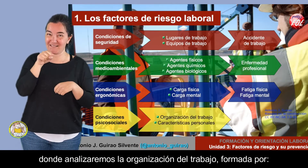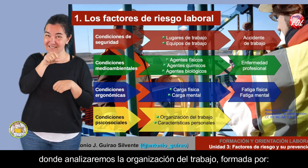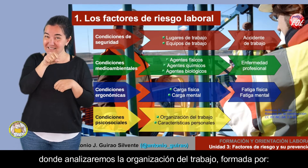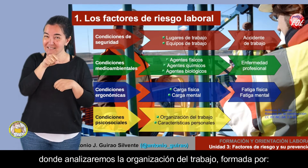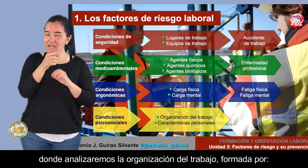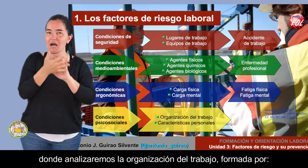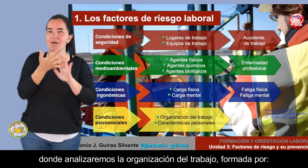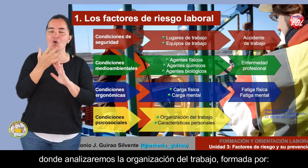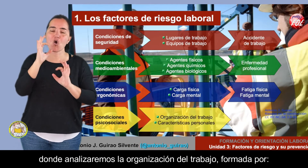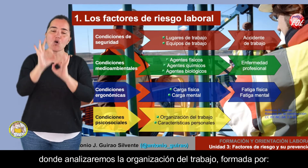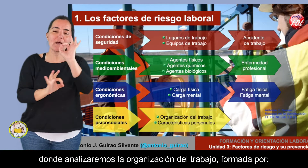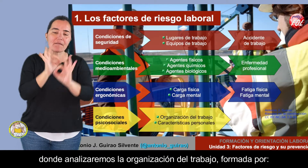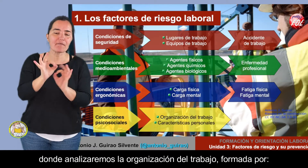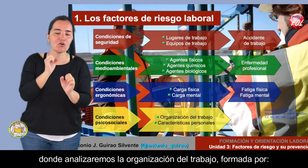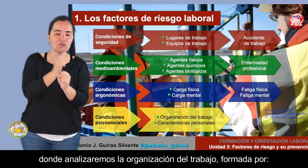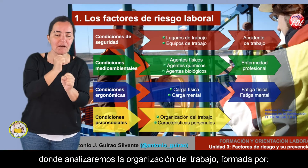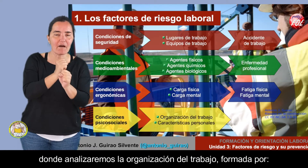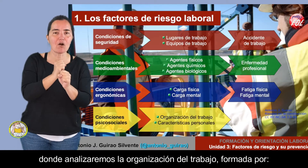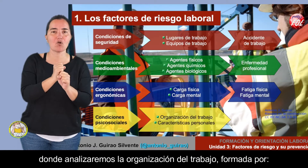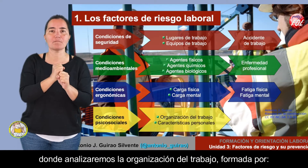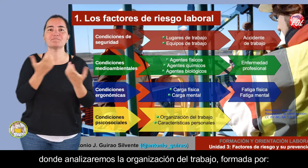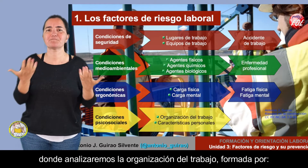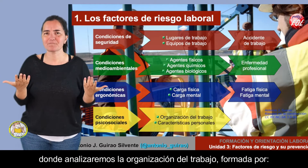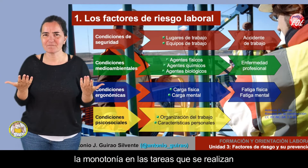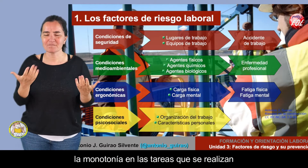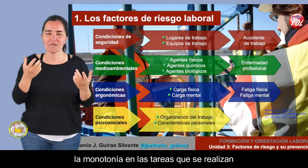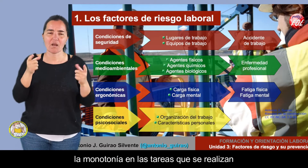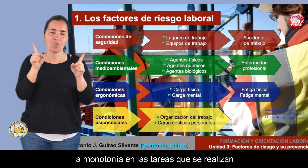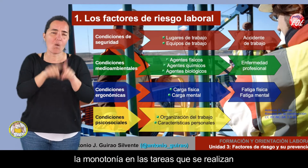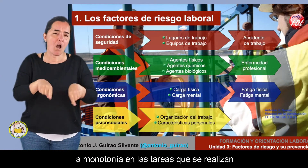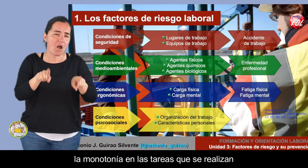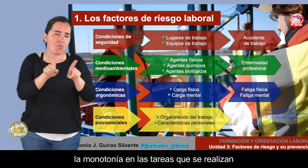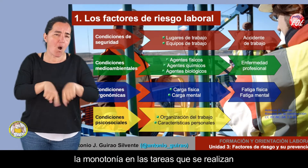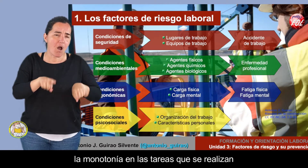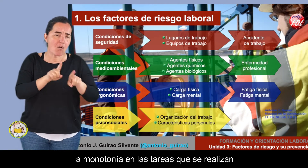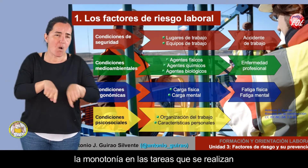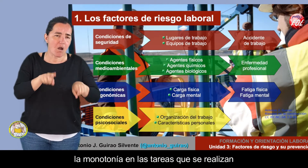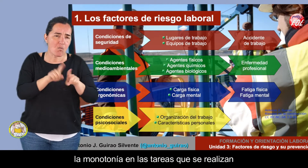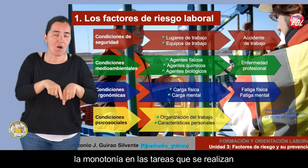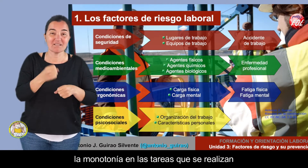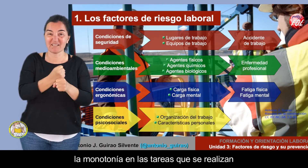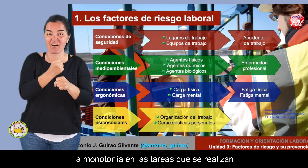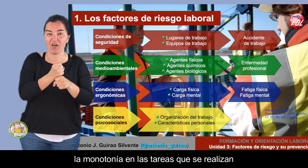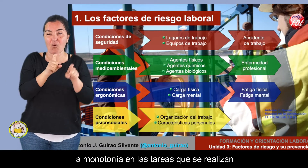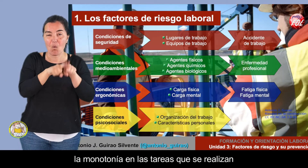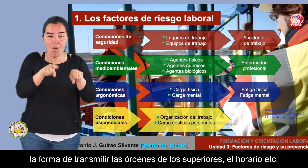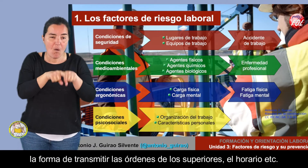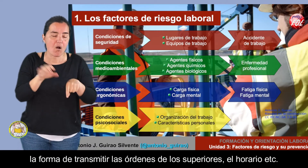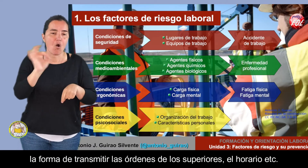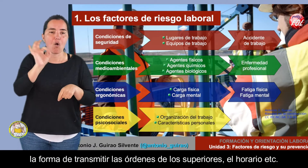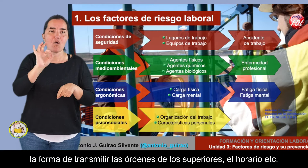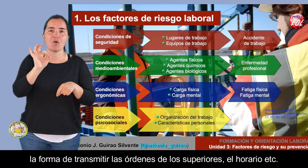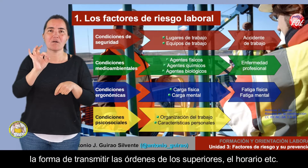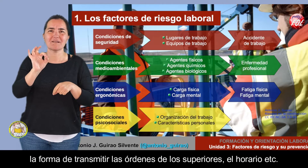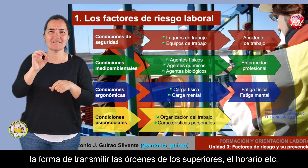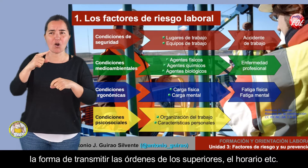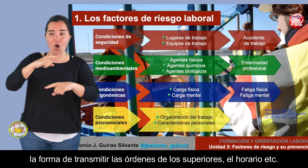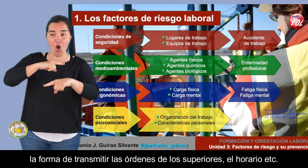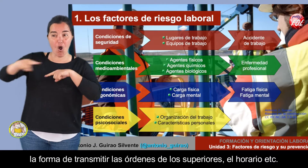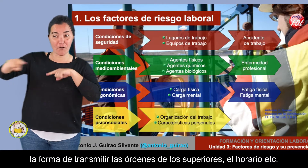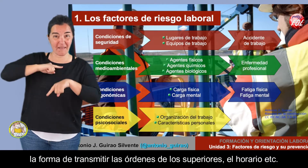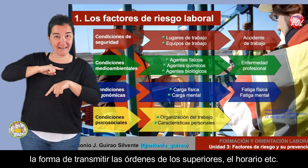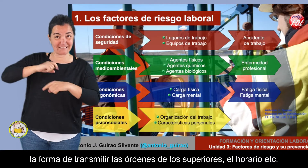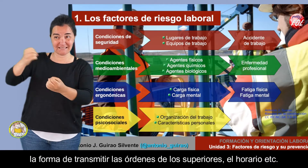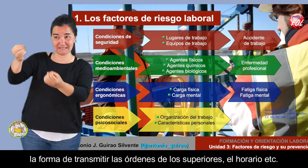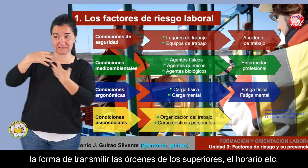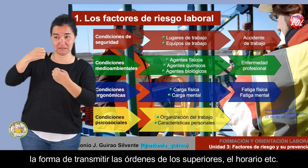donde analizaremos la organización del trabajo formada por la monotonía en las tareas que se realizan, la forma de transmitir